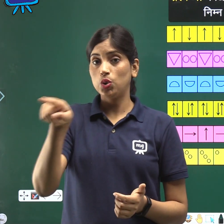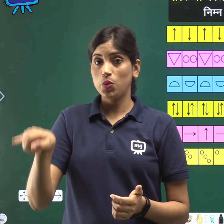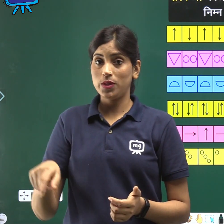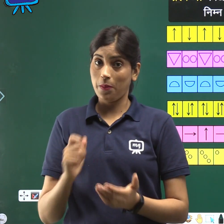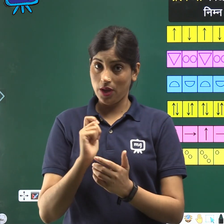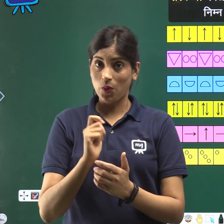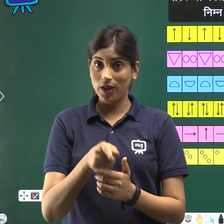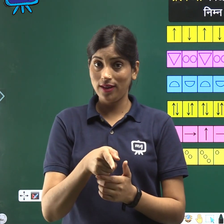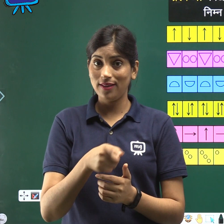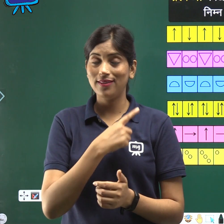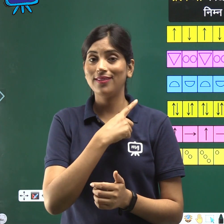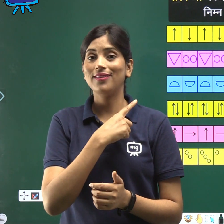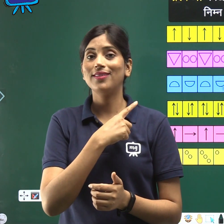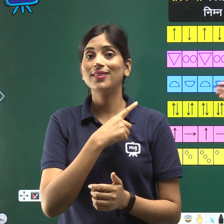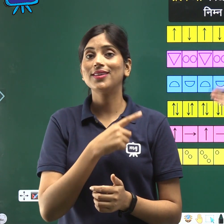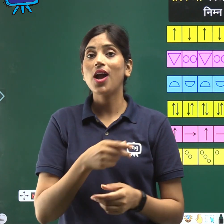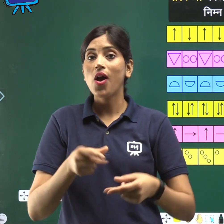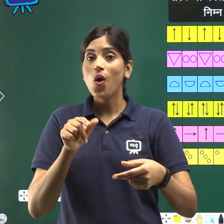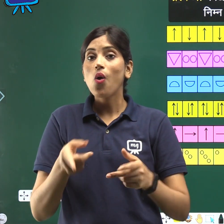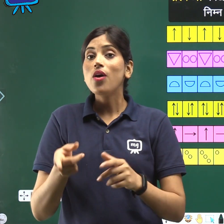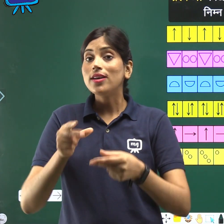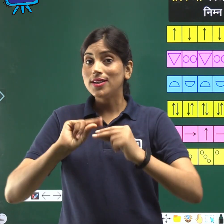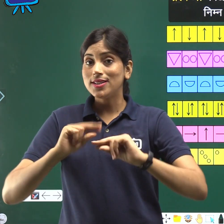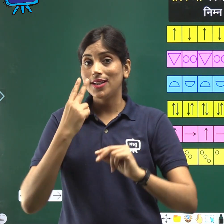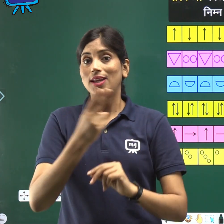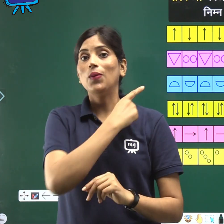ना? फिर नीचे देखो,